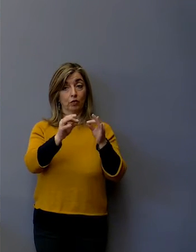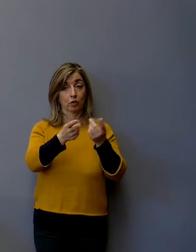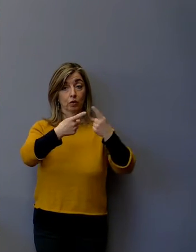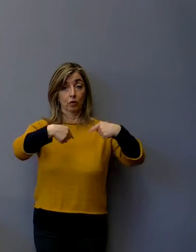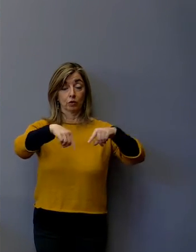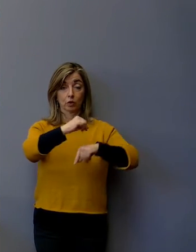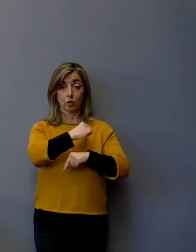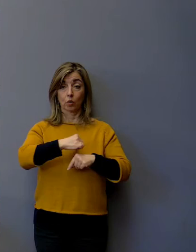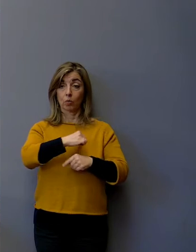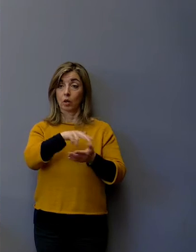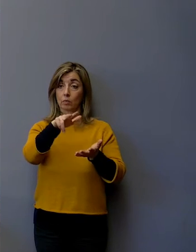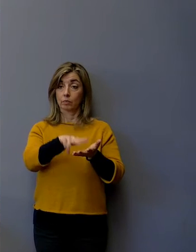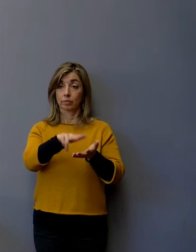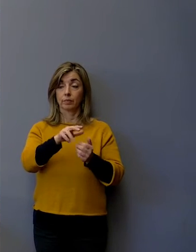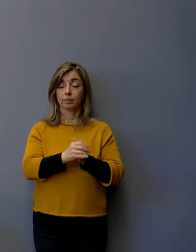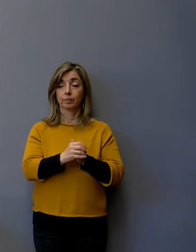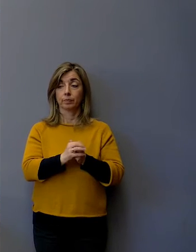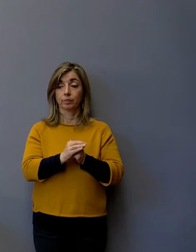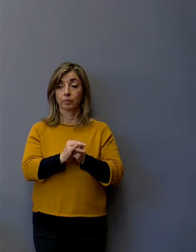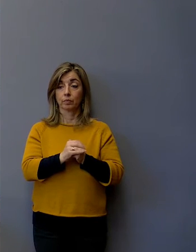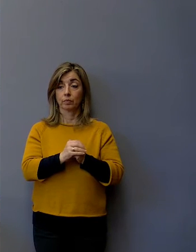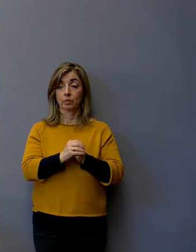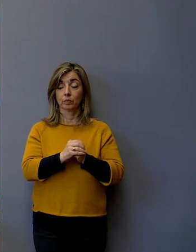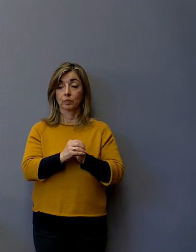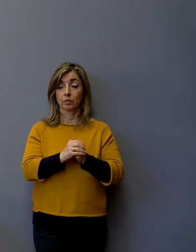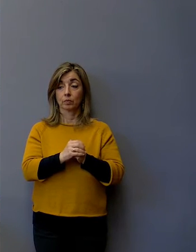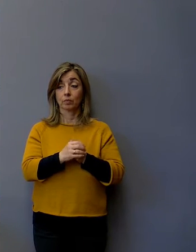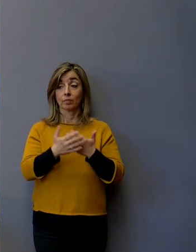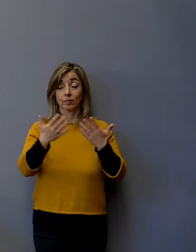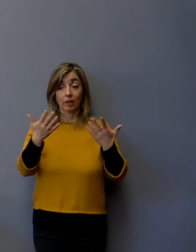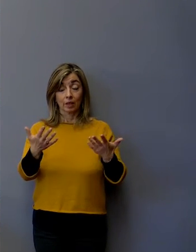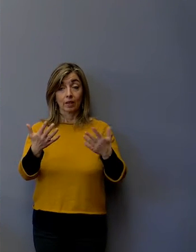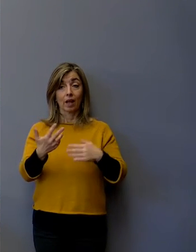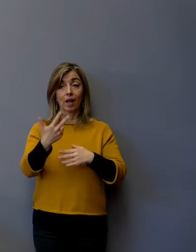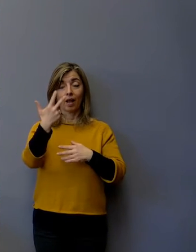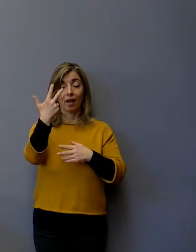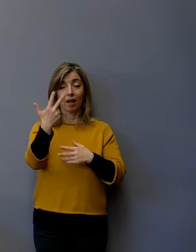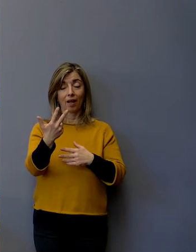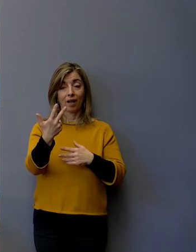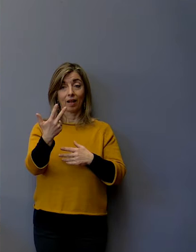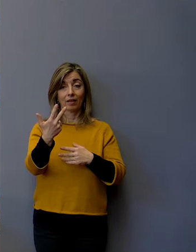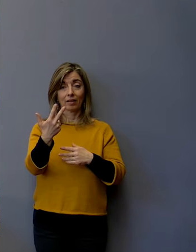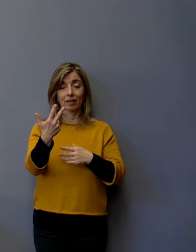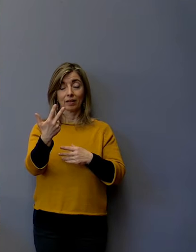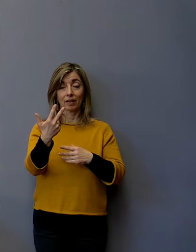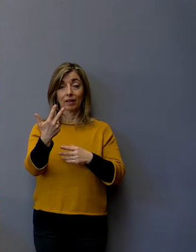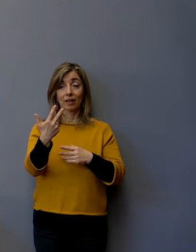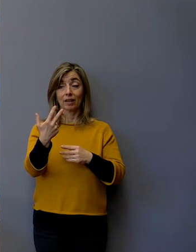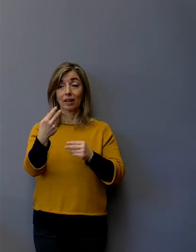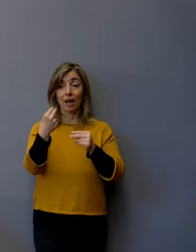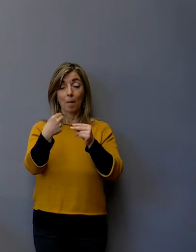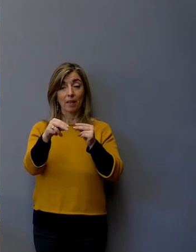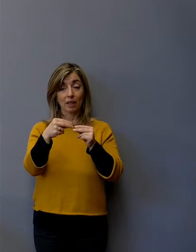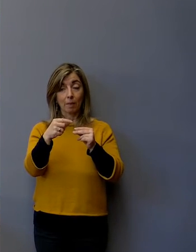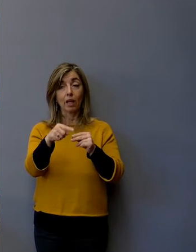approva ora devo dare atto che tre emendamenti che sono sono stati trasformati